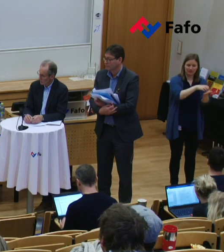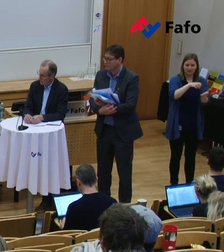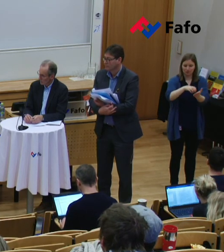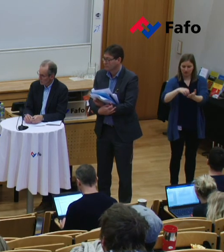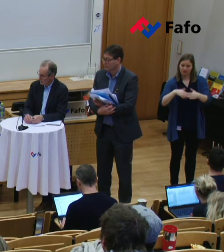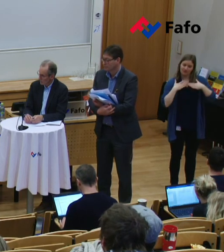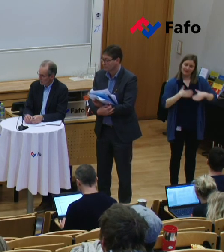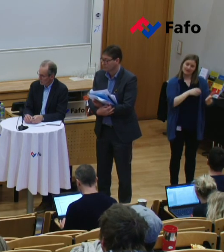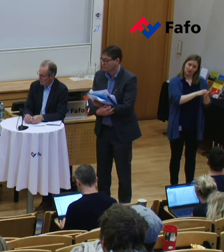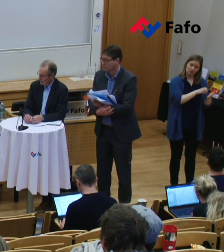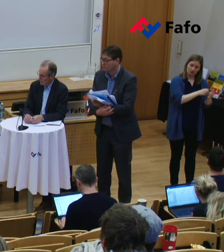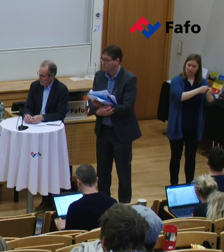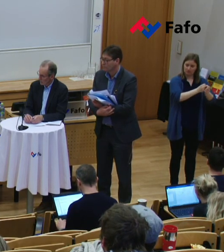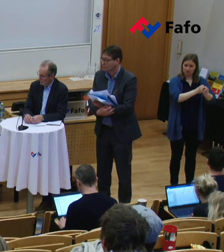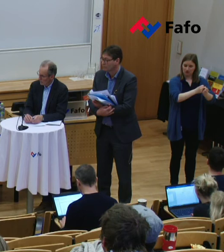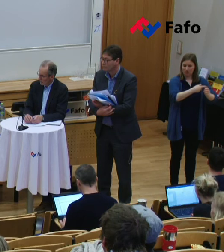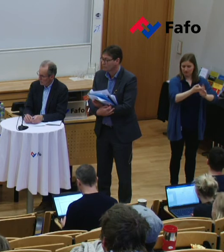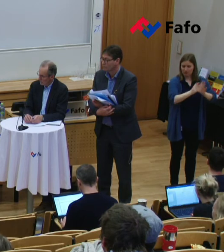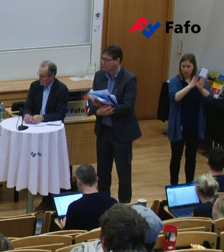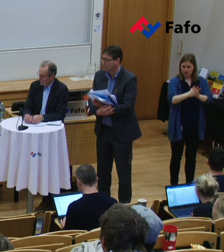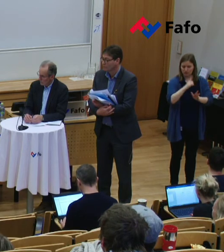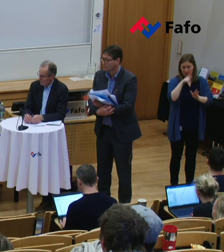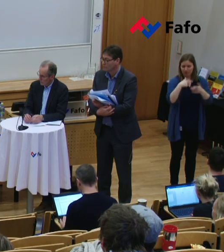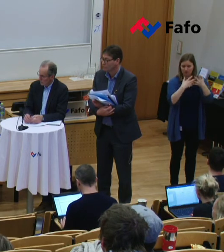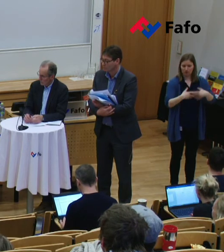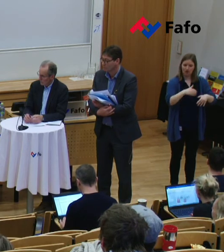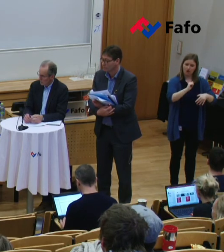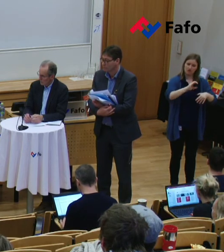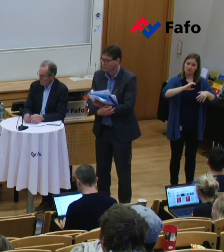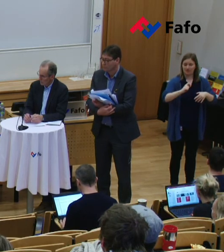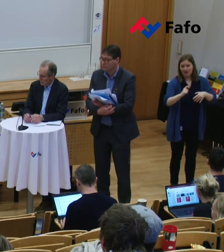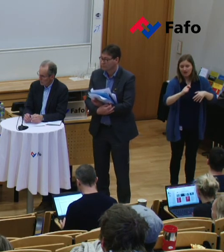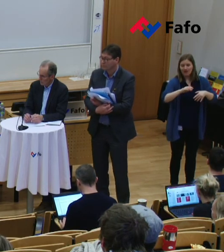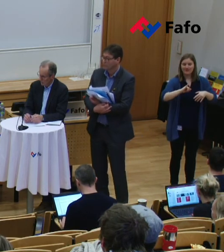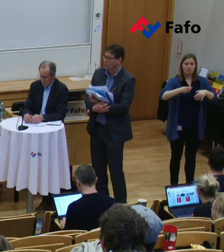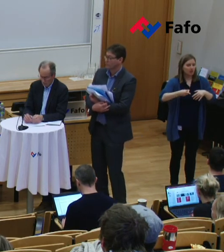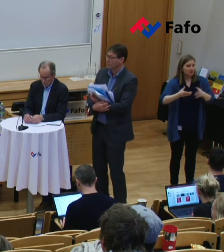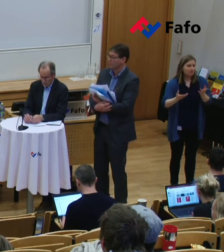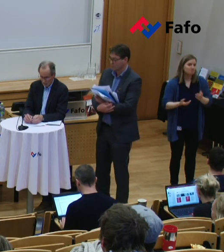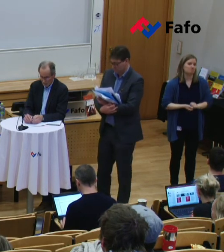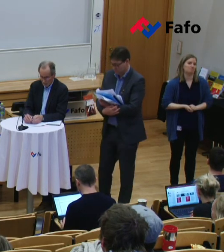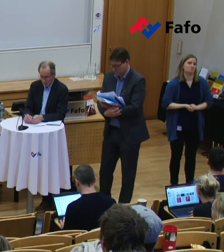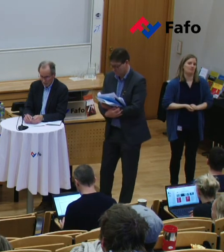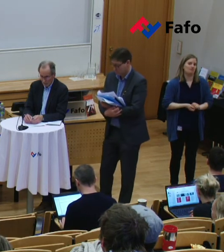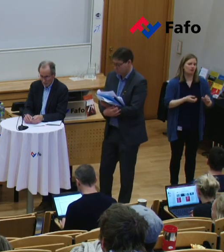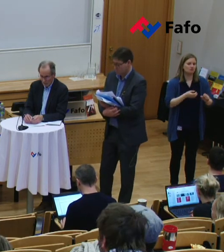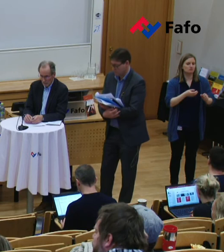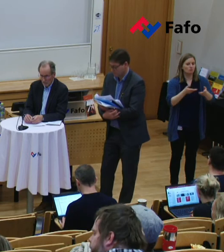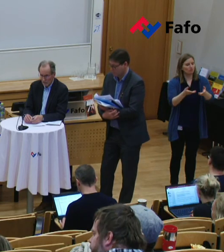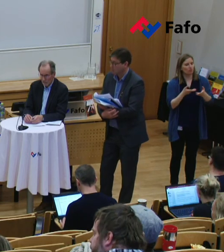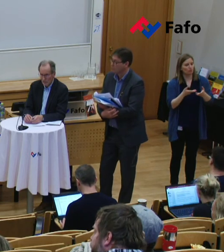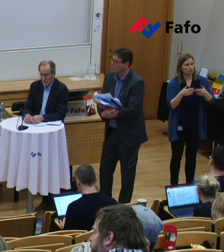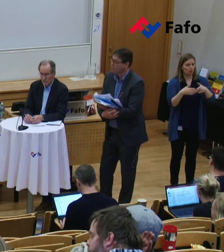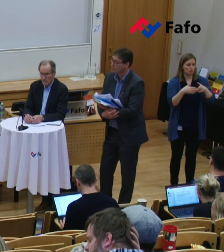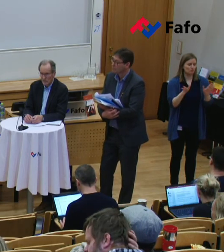helsedirektoratet nevnte jo flere andre modeller som også kan fungere, ACT, IP og så videre. Altså, du får en